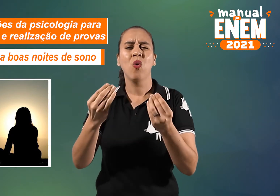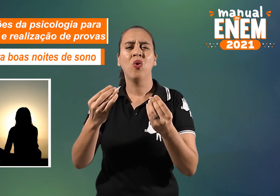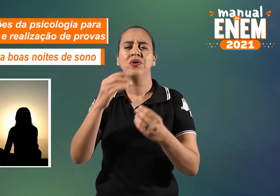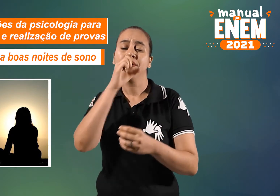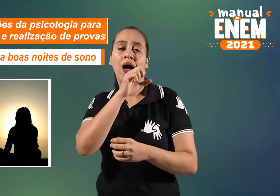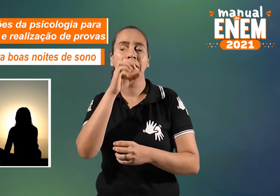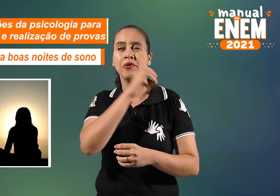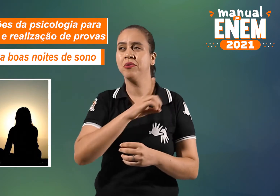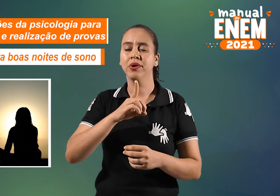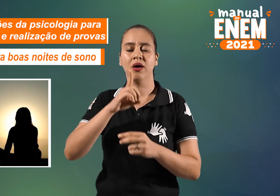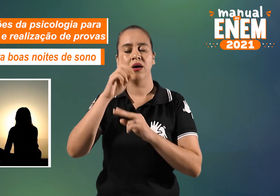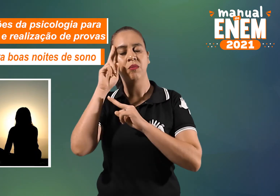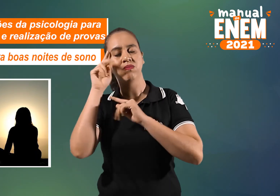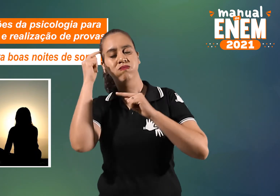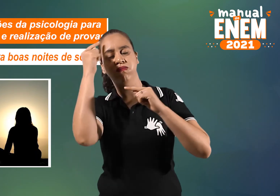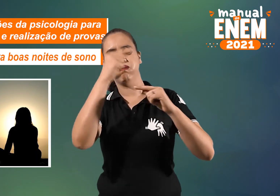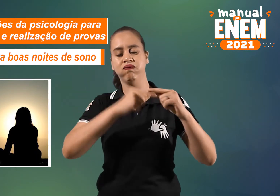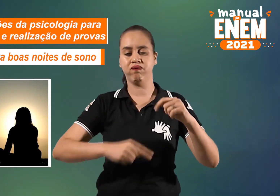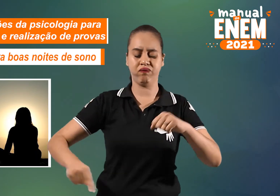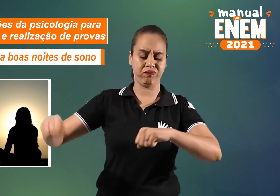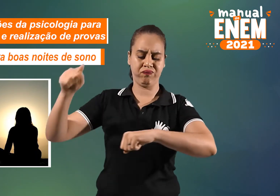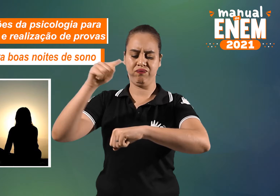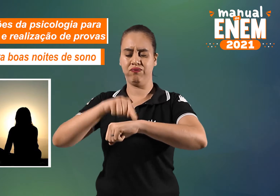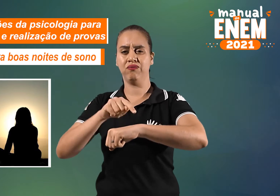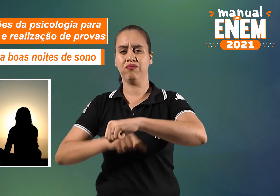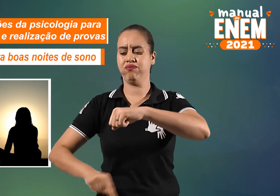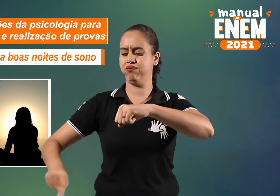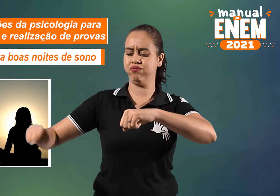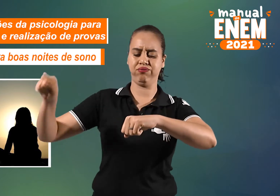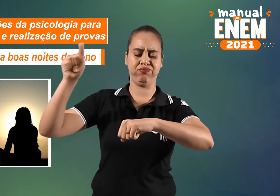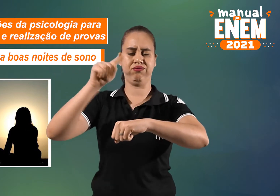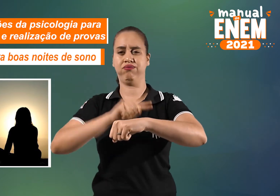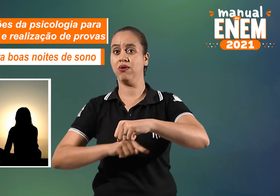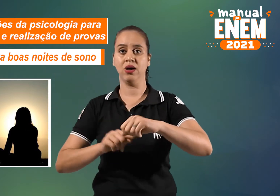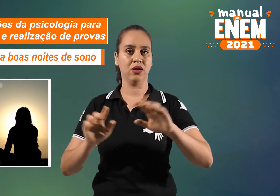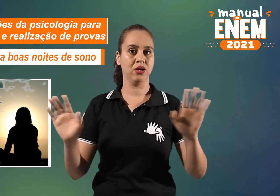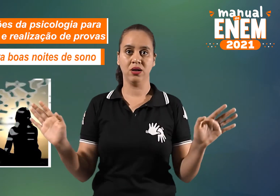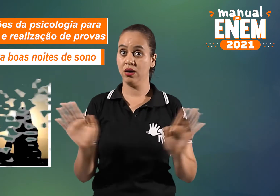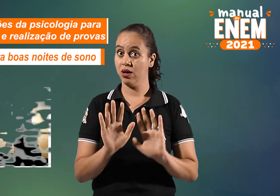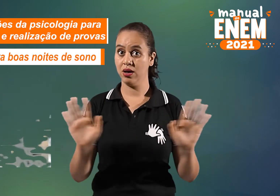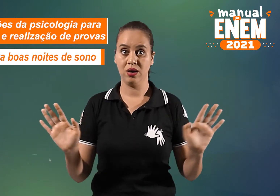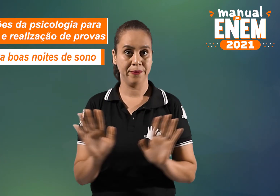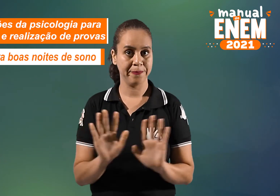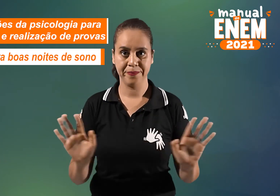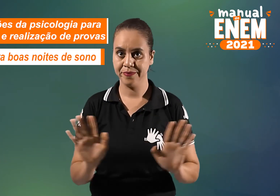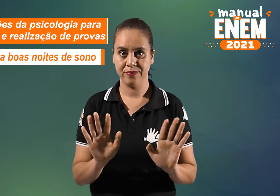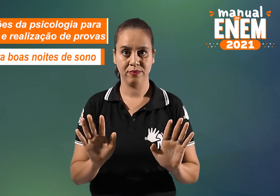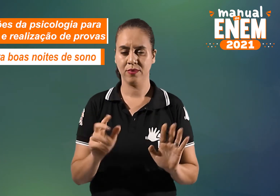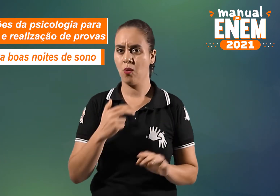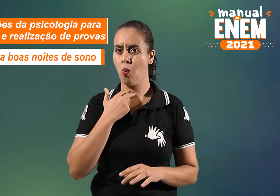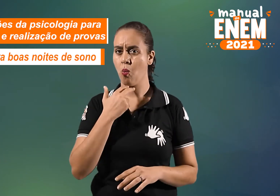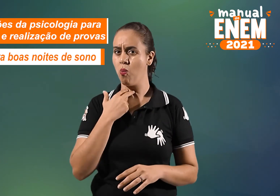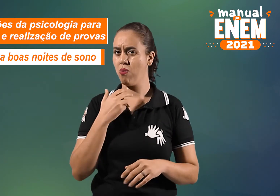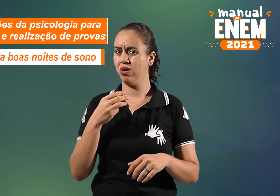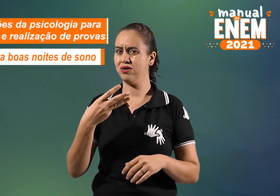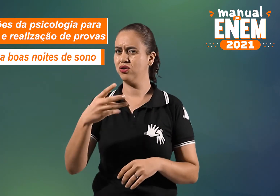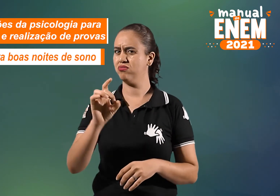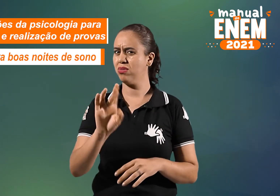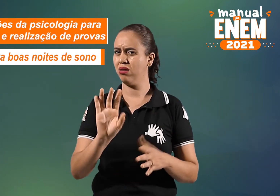semana, assim como os cochilos longos durante o dia. As famosas cestas ou cochilos não devem ultrapassar 30